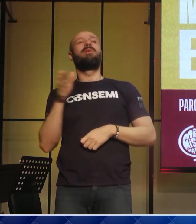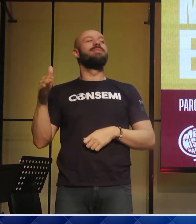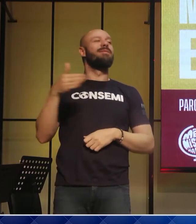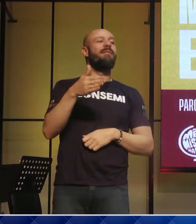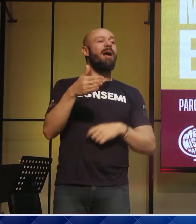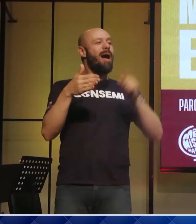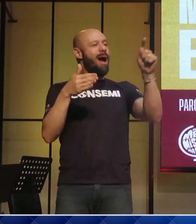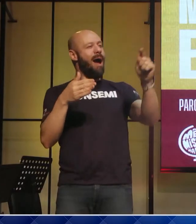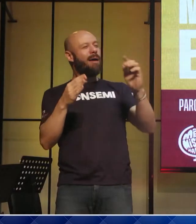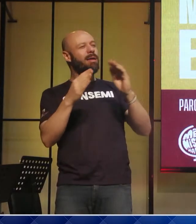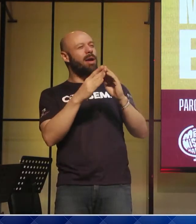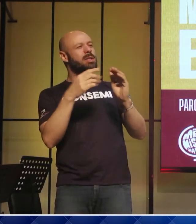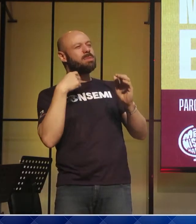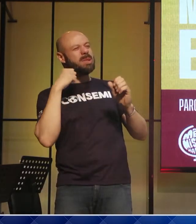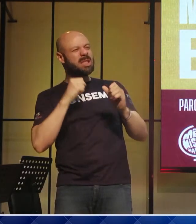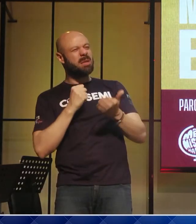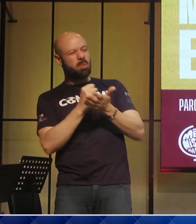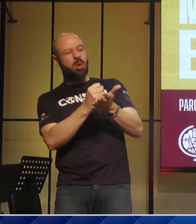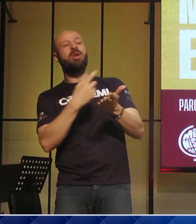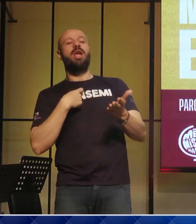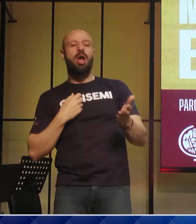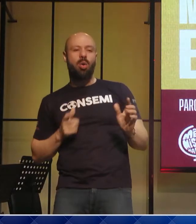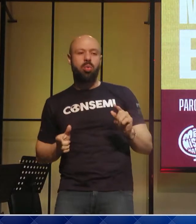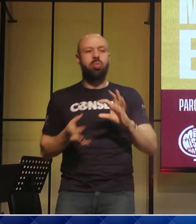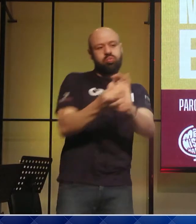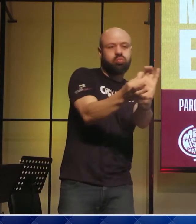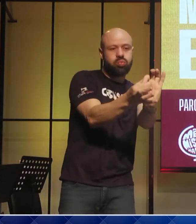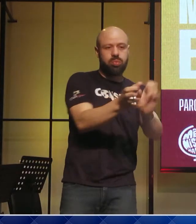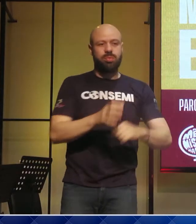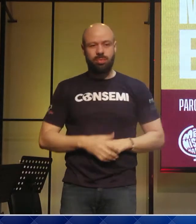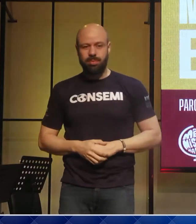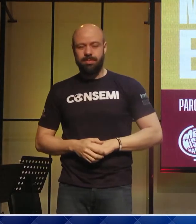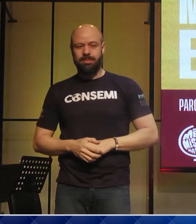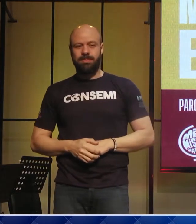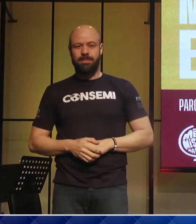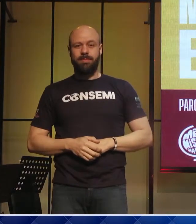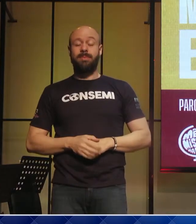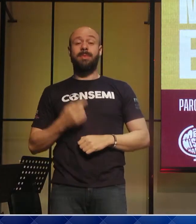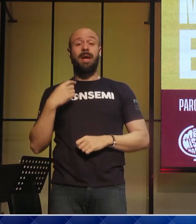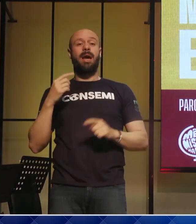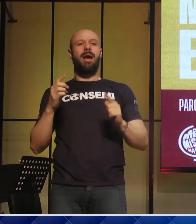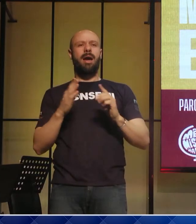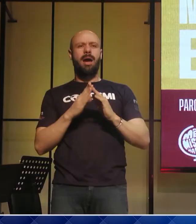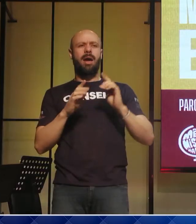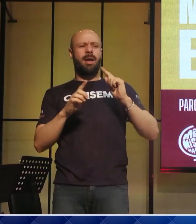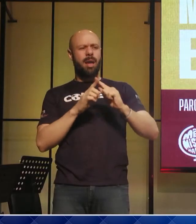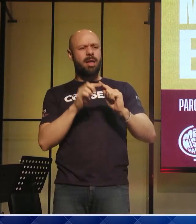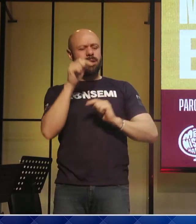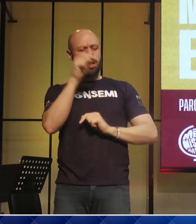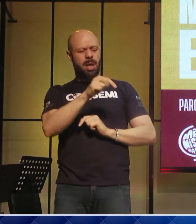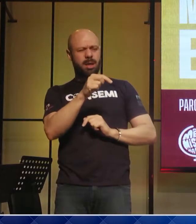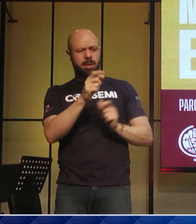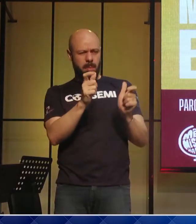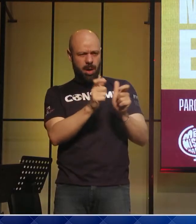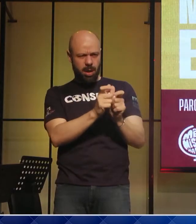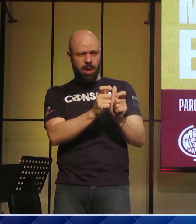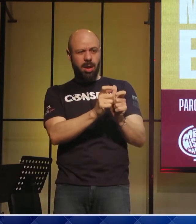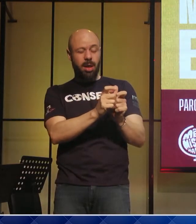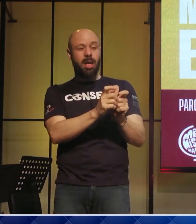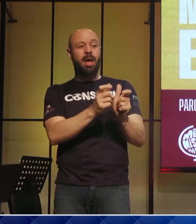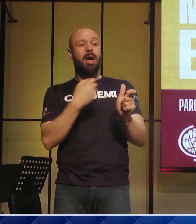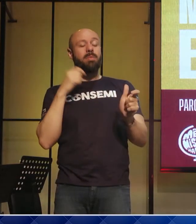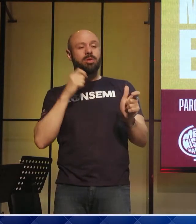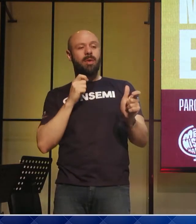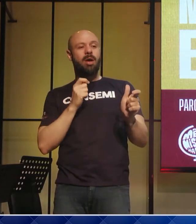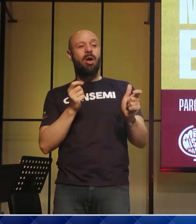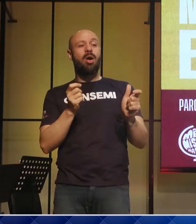igreja, eu louvo a Deus por essa oferta. E essa igreja agora fez conexão com uma outra igreja, através da gente.